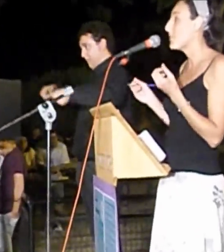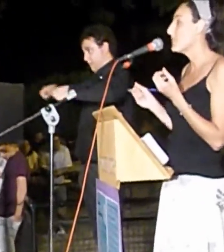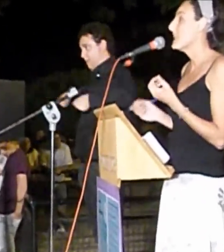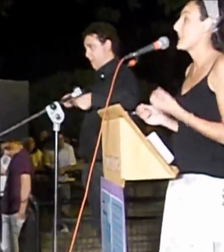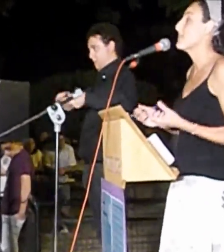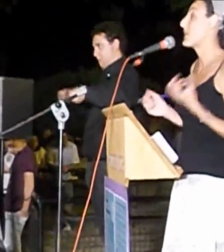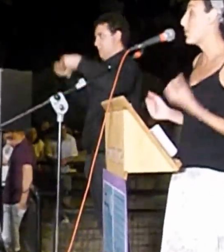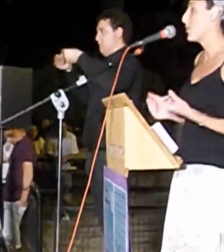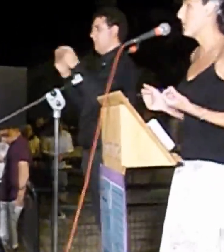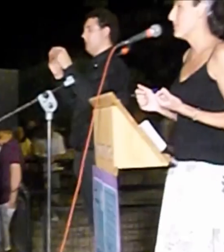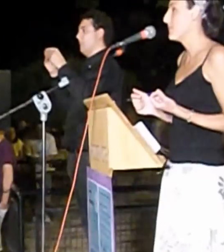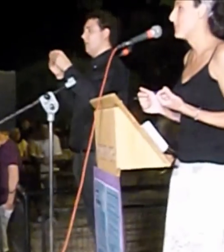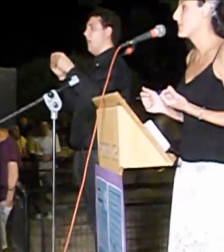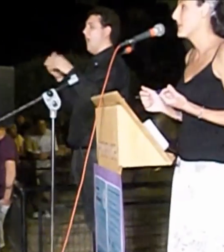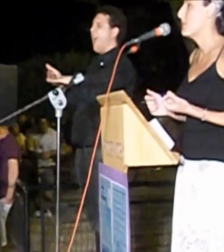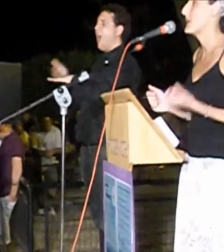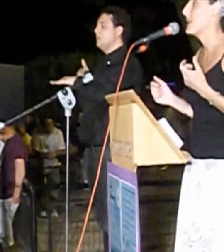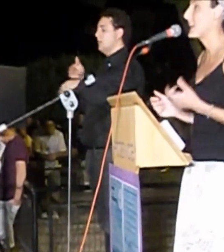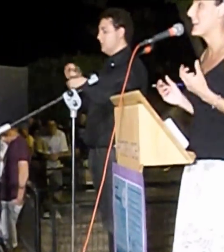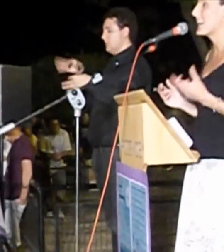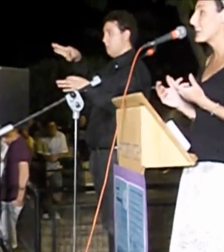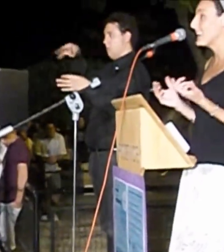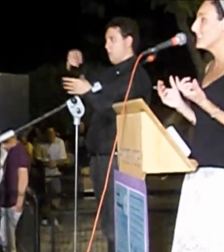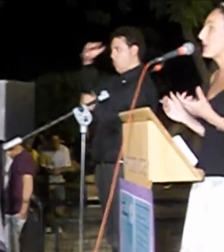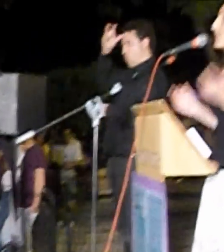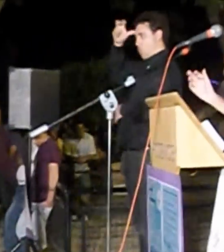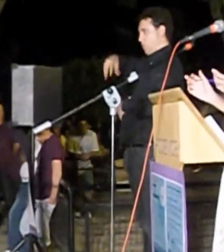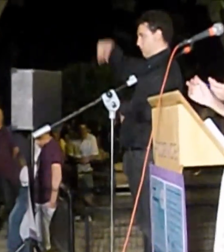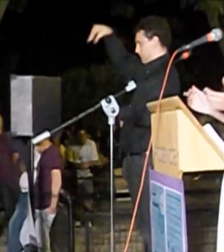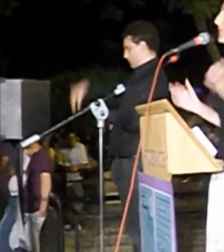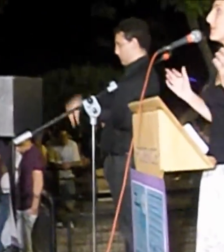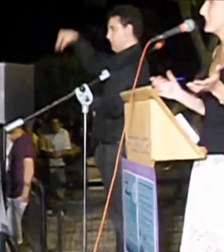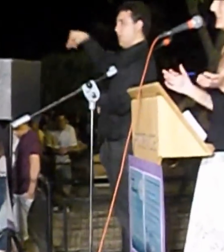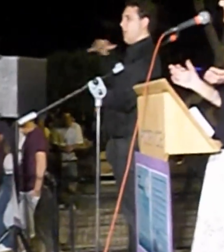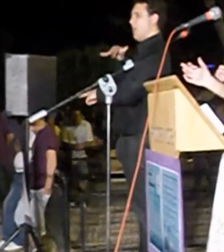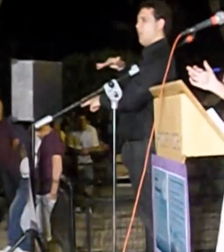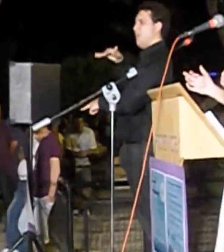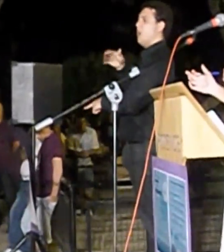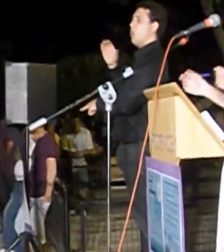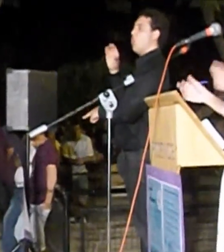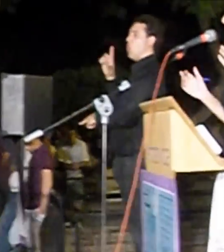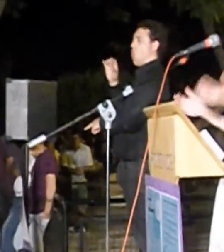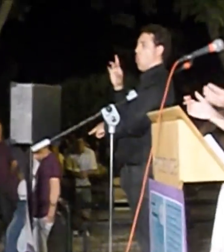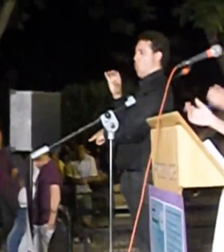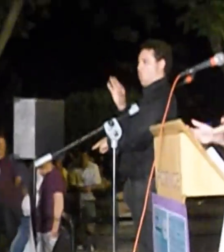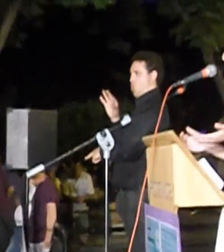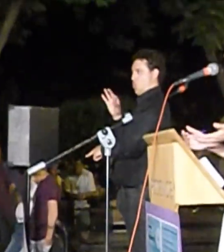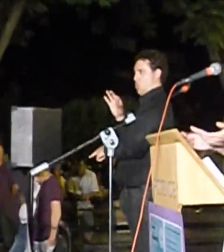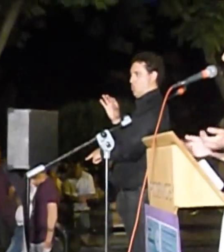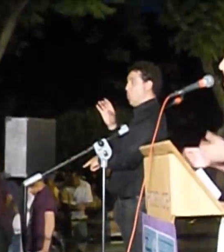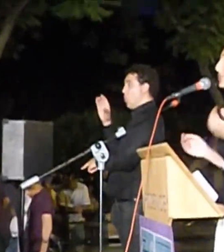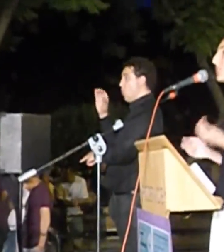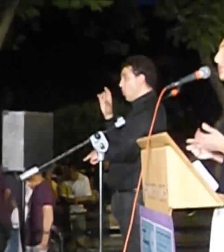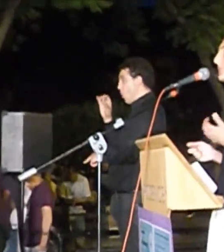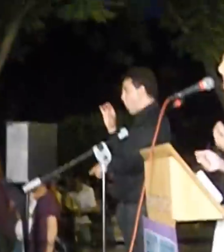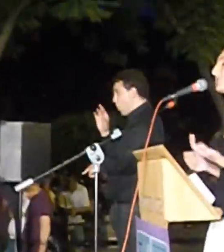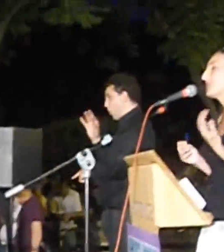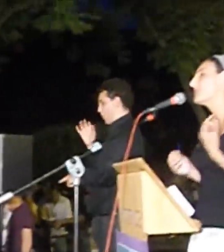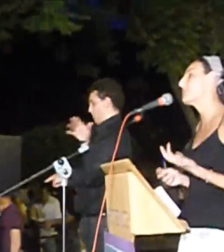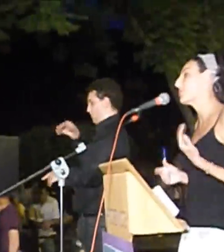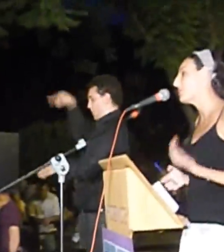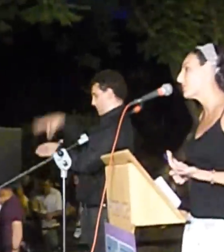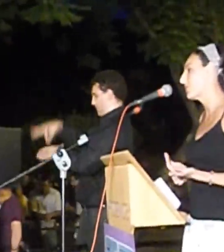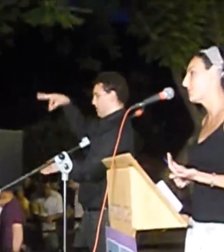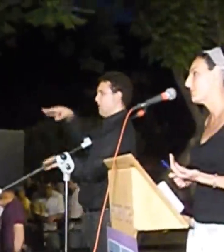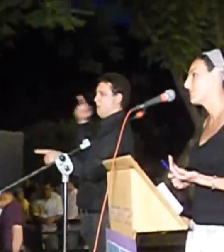una solución que lleva cloro para blanquear la piel simplemente para blanquear la piel eso en Europa está